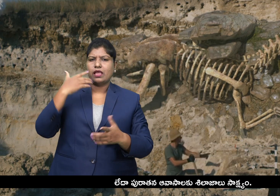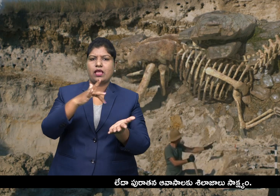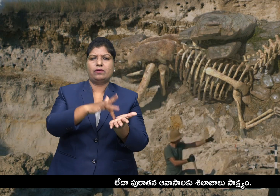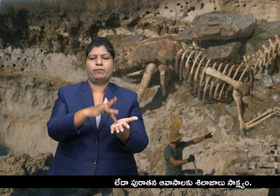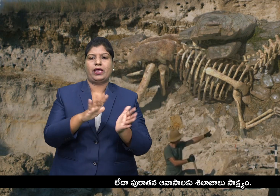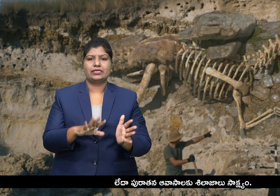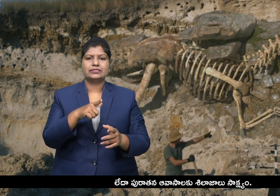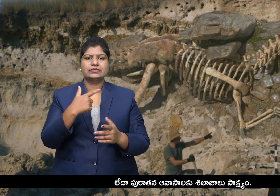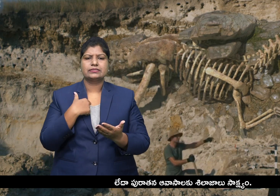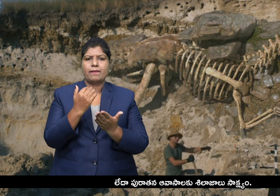శిలాజాలు సాక్ష్యం.